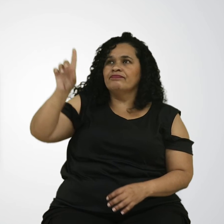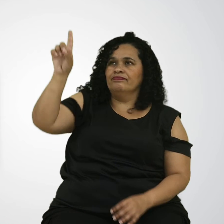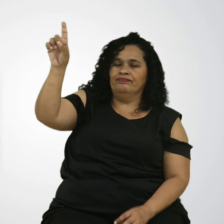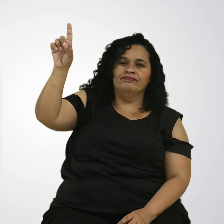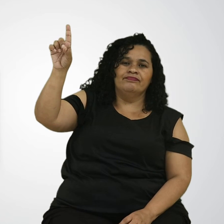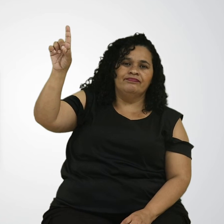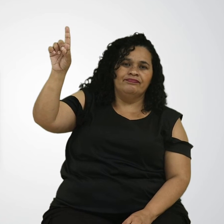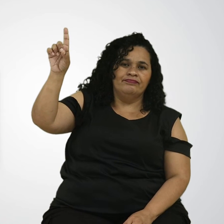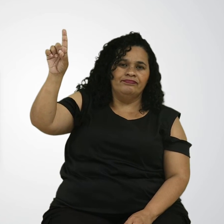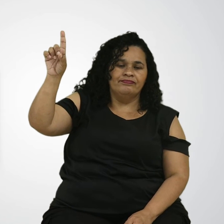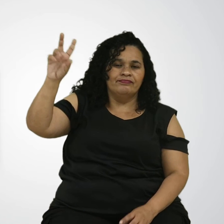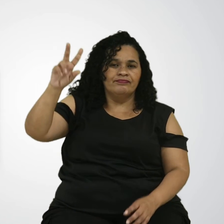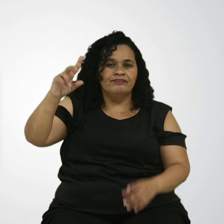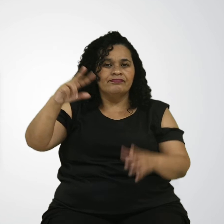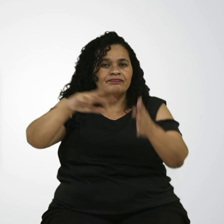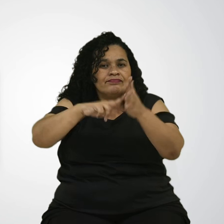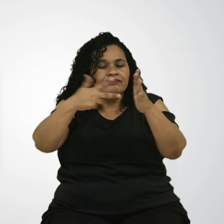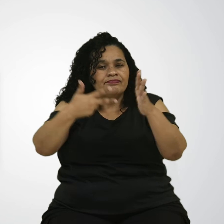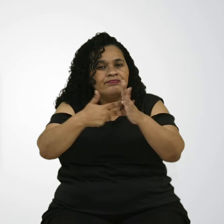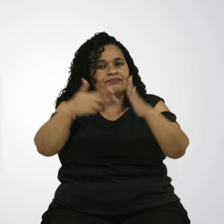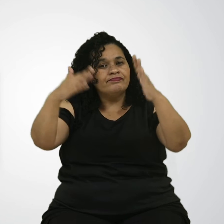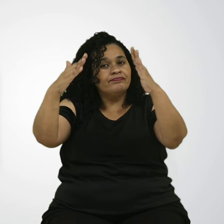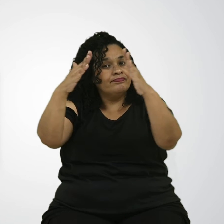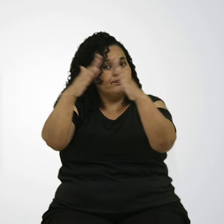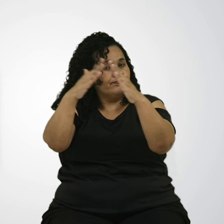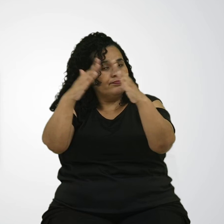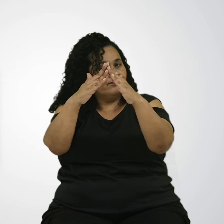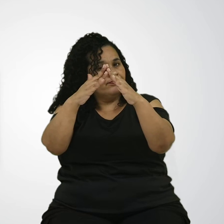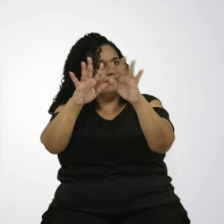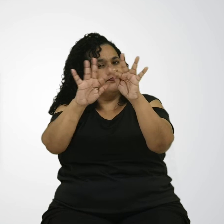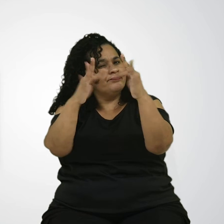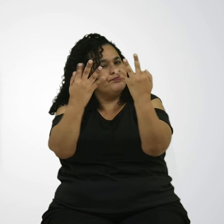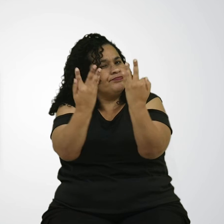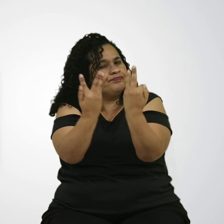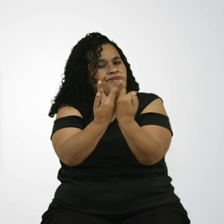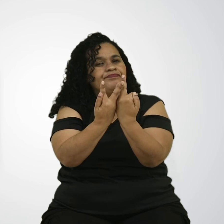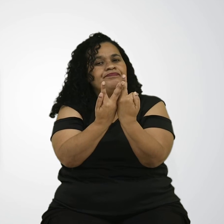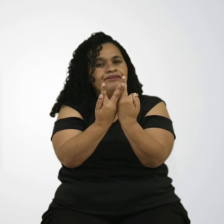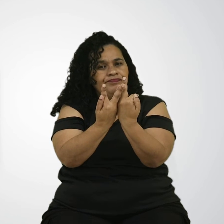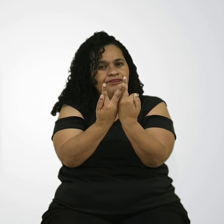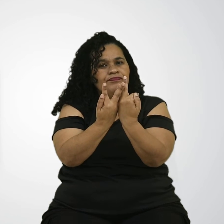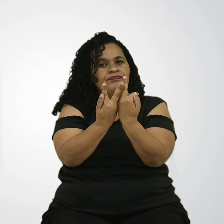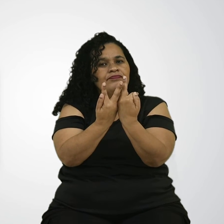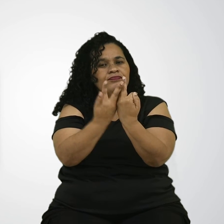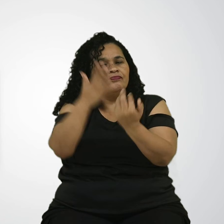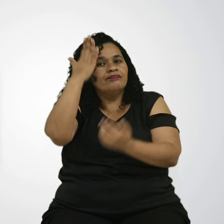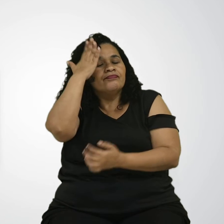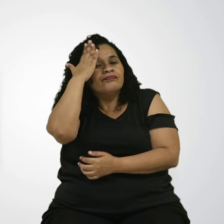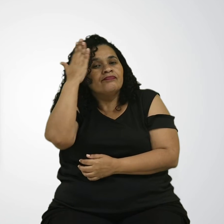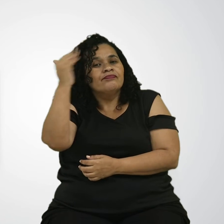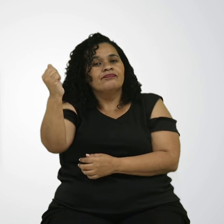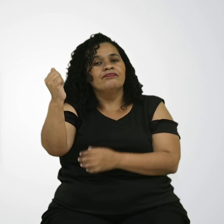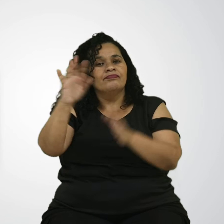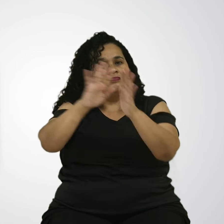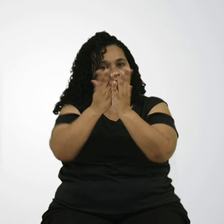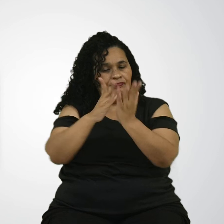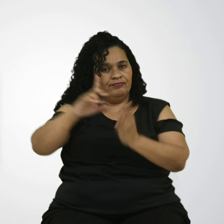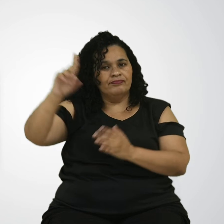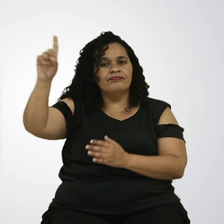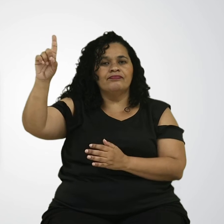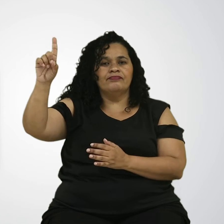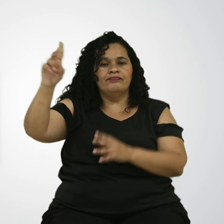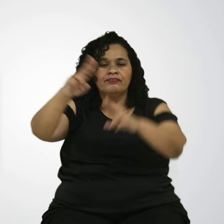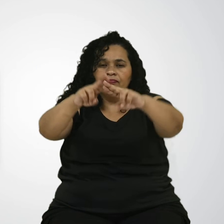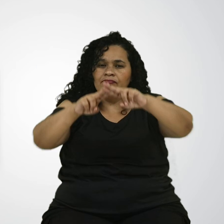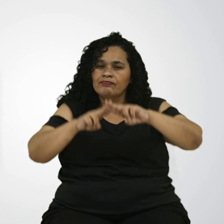a sabedoria bíblica dominou. Não é o influencer XYZ. Né? Então a gente precisa ler um pouquinho